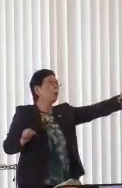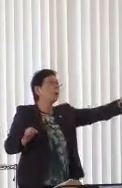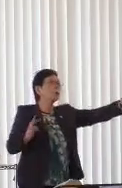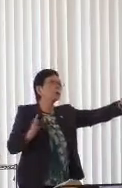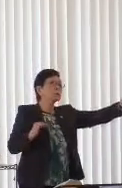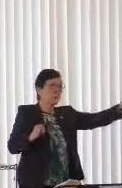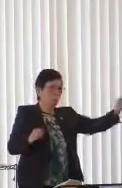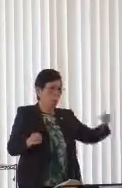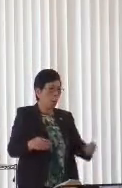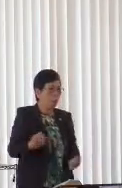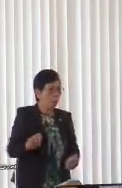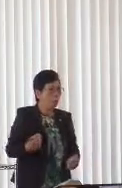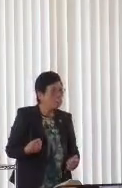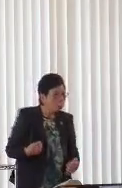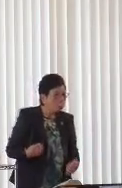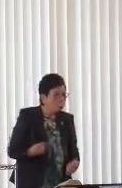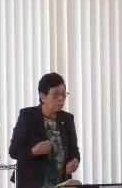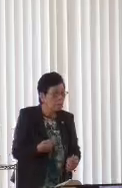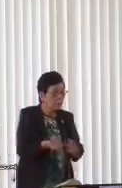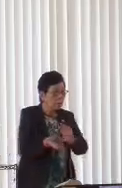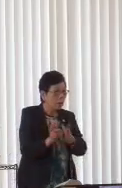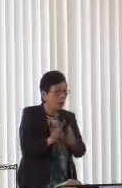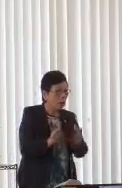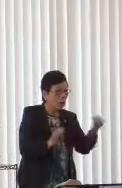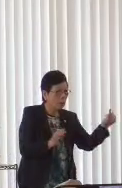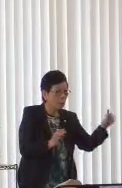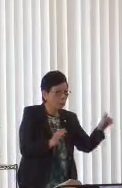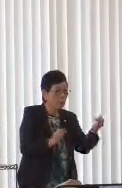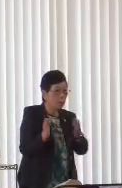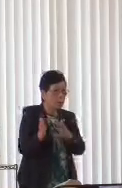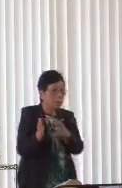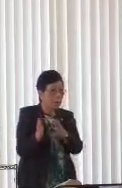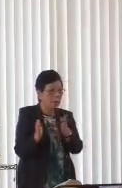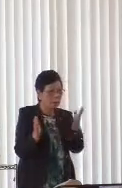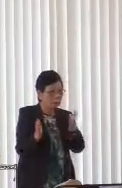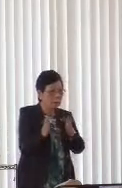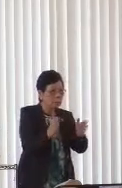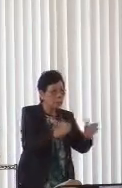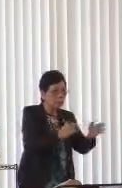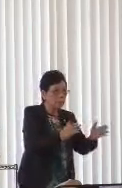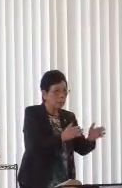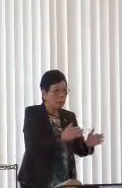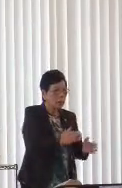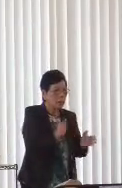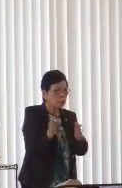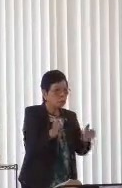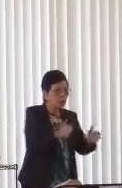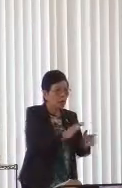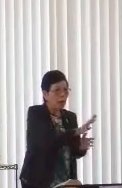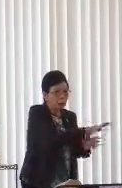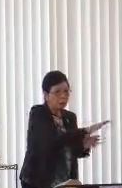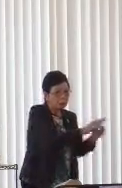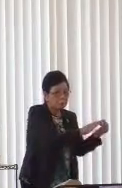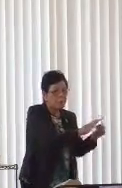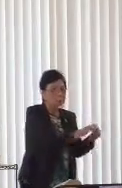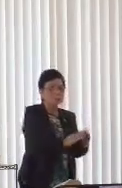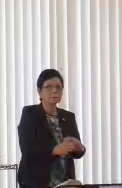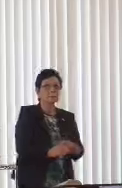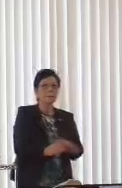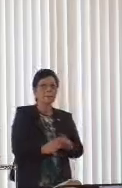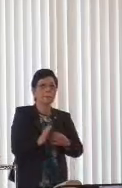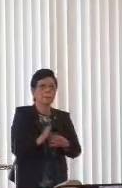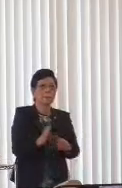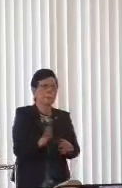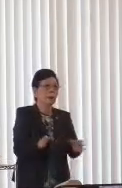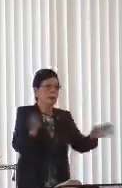分からない。花嫁が支度に手間取ったりなんかしていると、8時に来るはずが10時になったり、もうこのお話のように